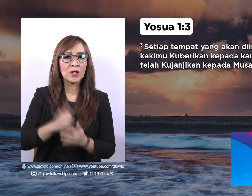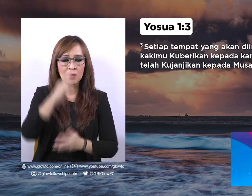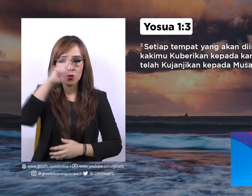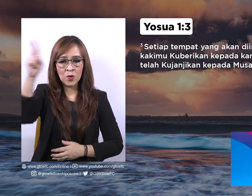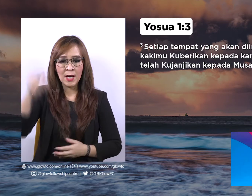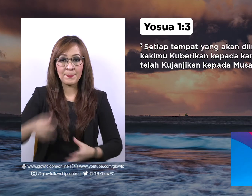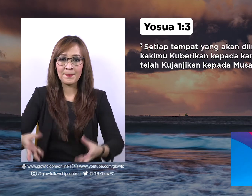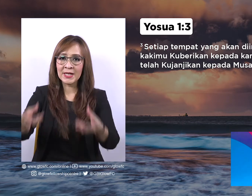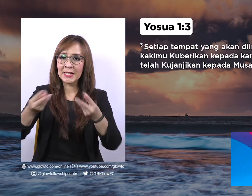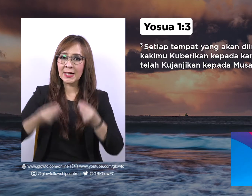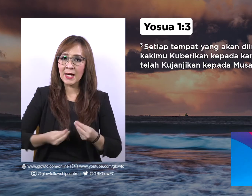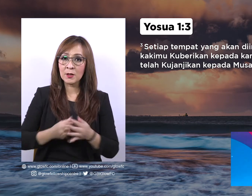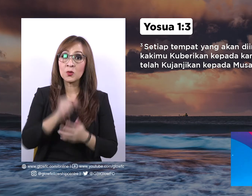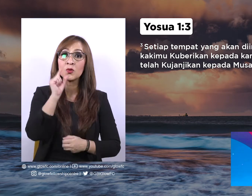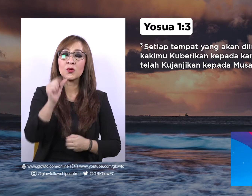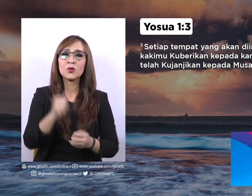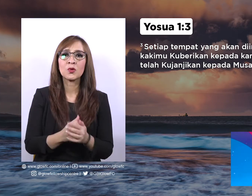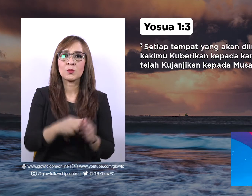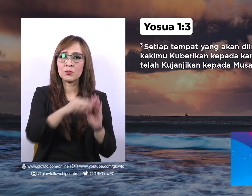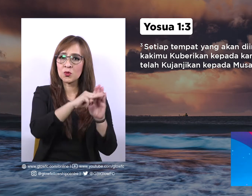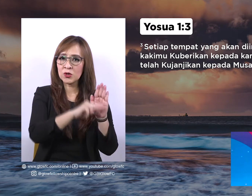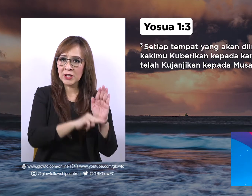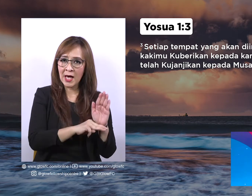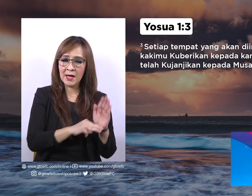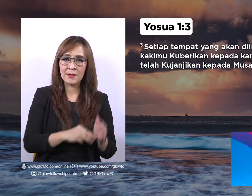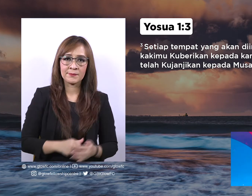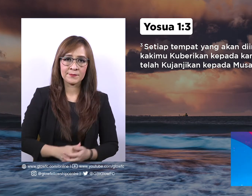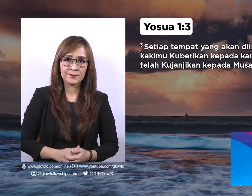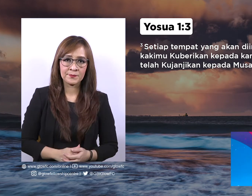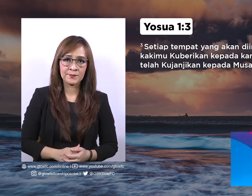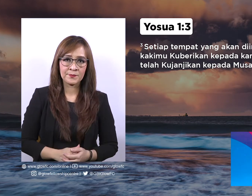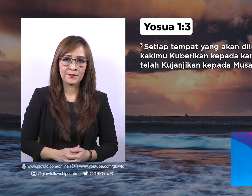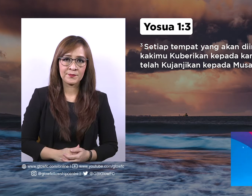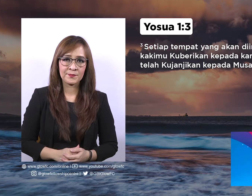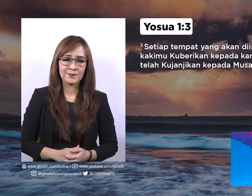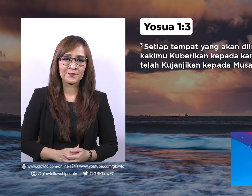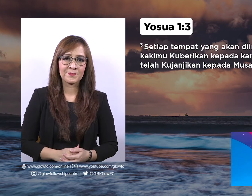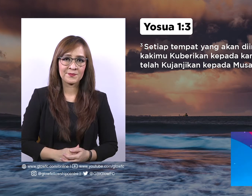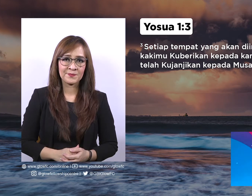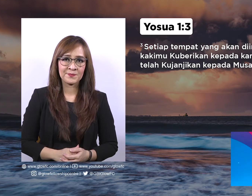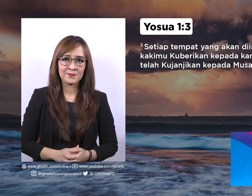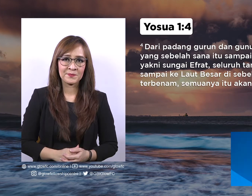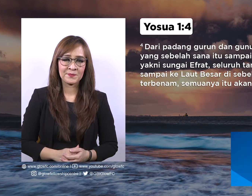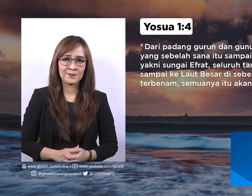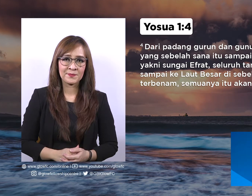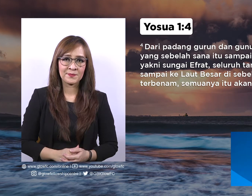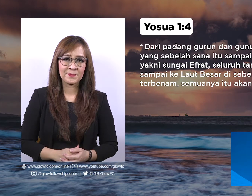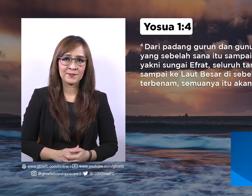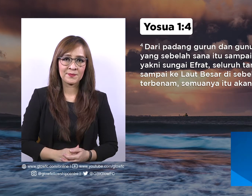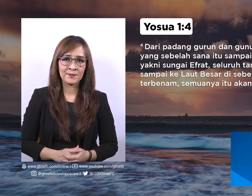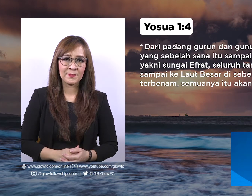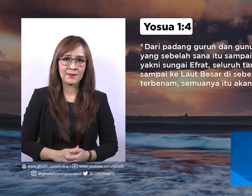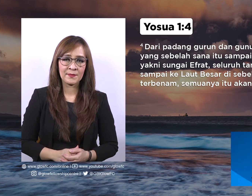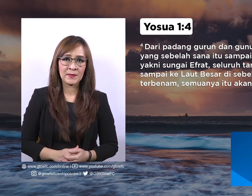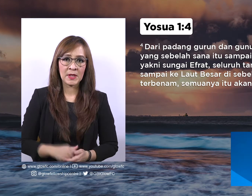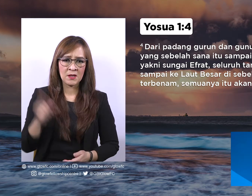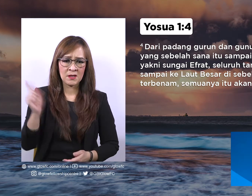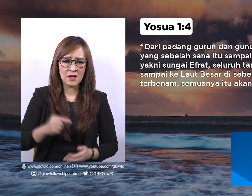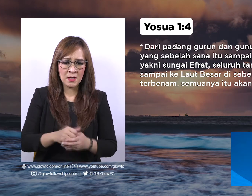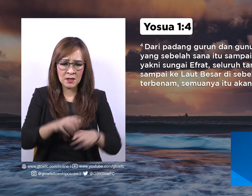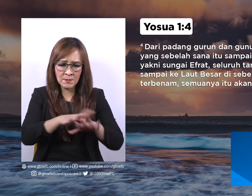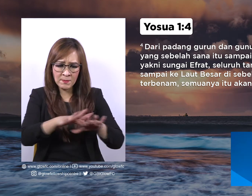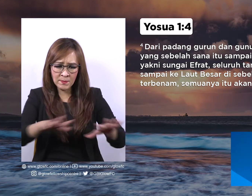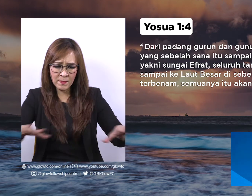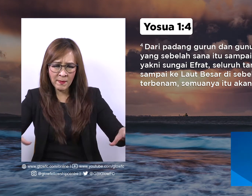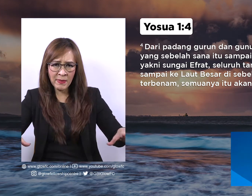mati tapi firman Tuhan janji Tuhan tetapi adanha I am proud of my god dari padang